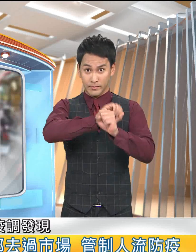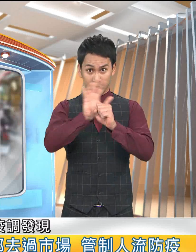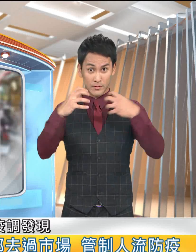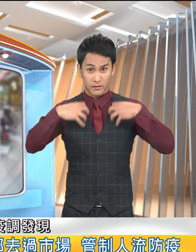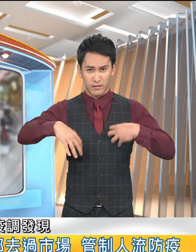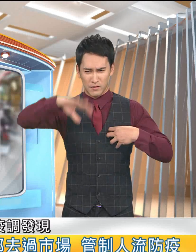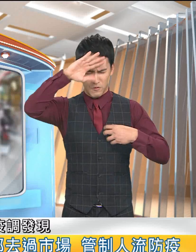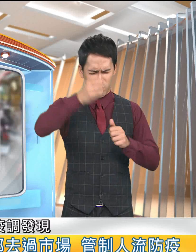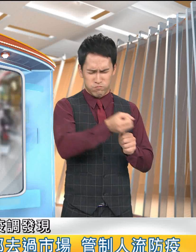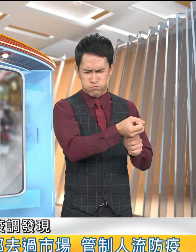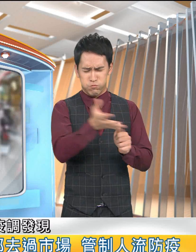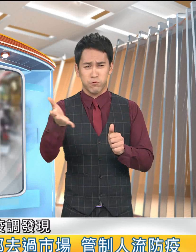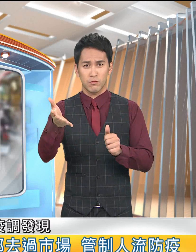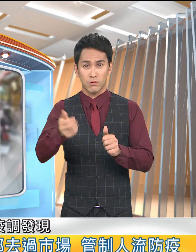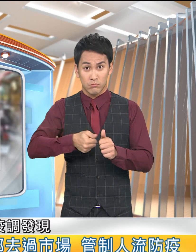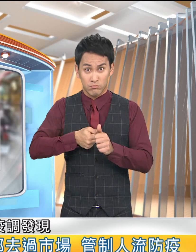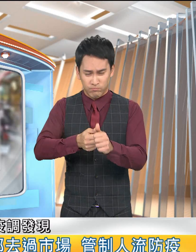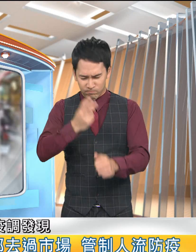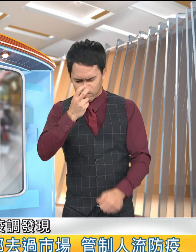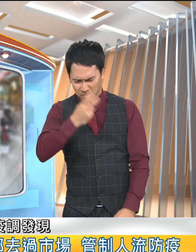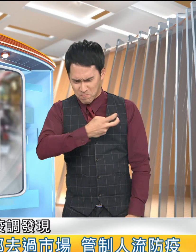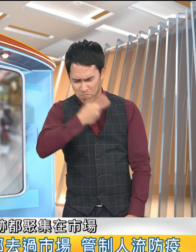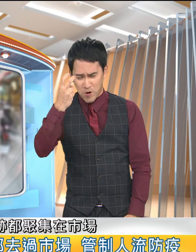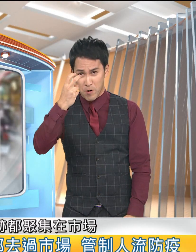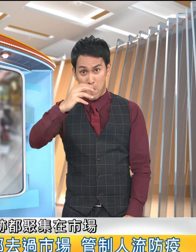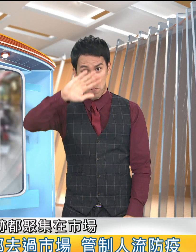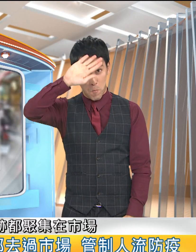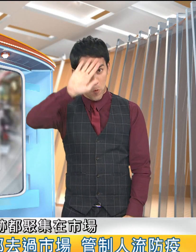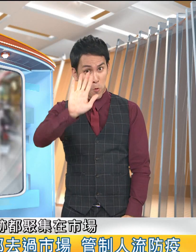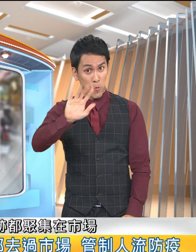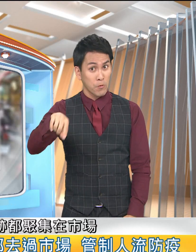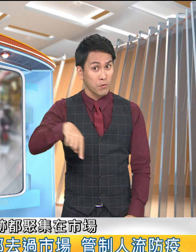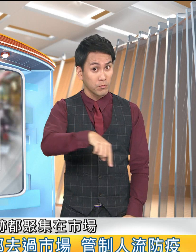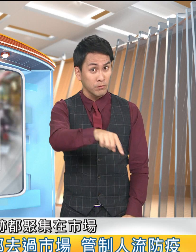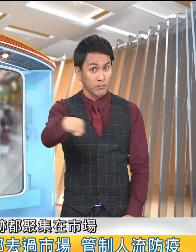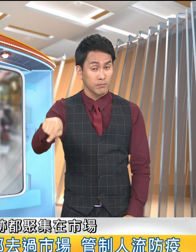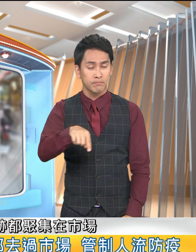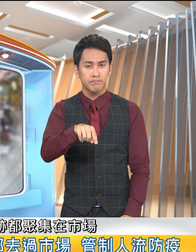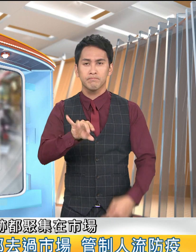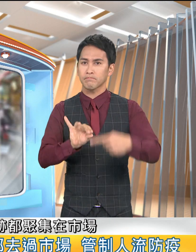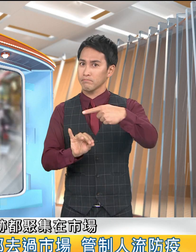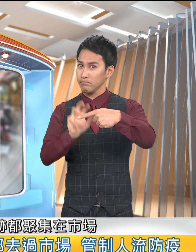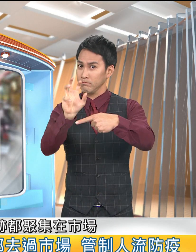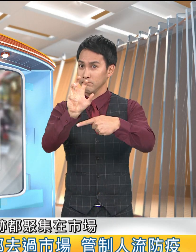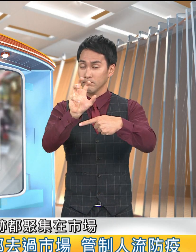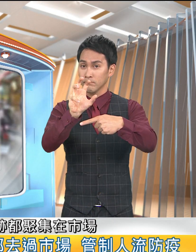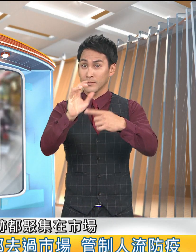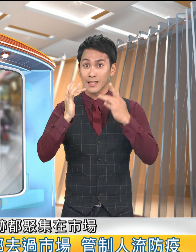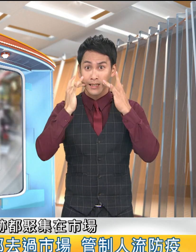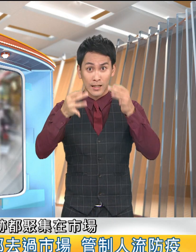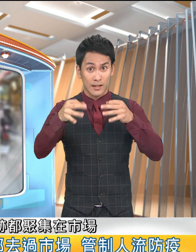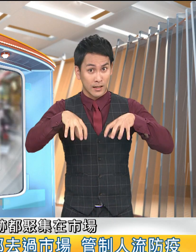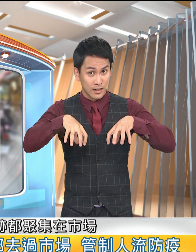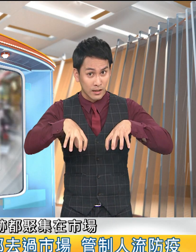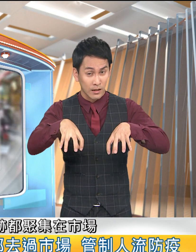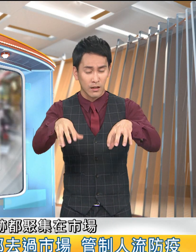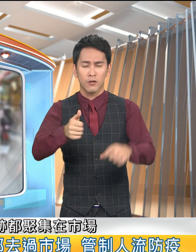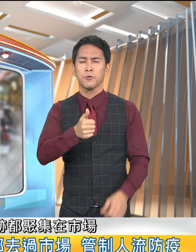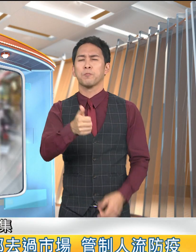国内的疫情严峻，疫调发现，确诊者八成的足迹都聚集在市场。